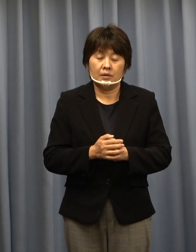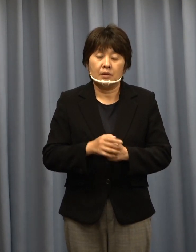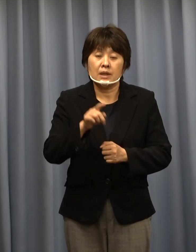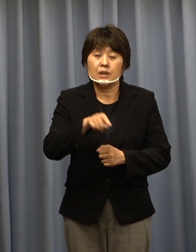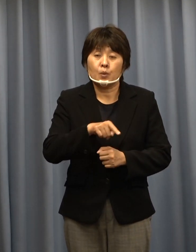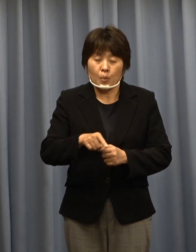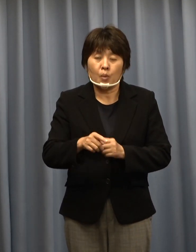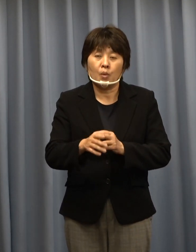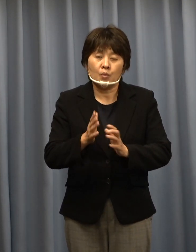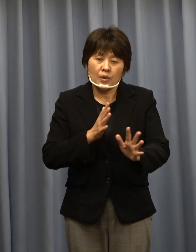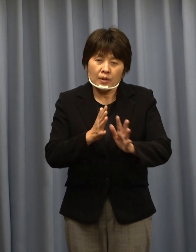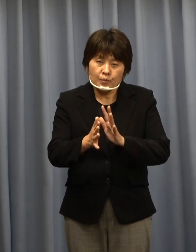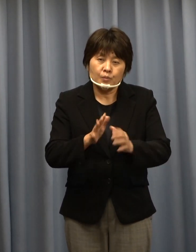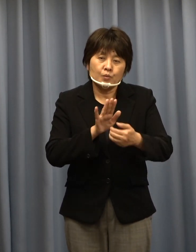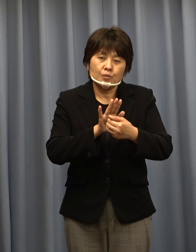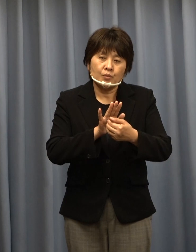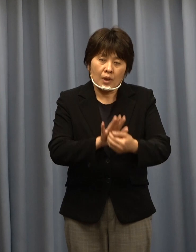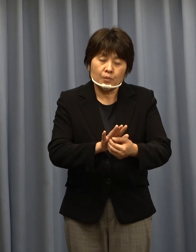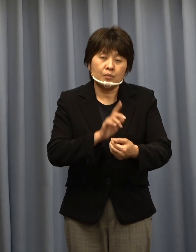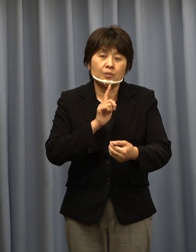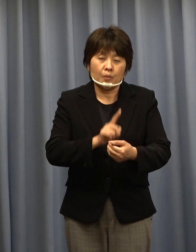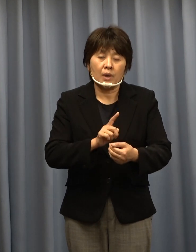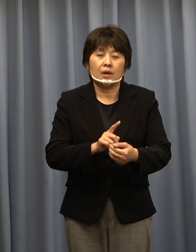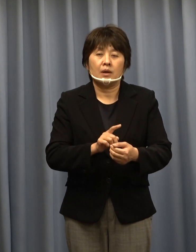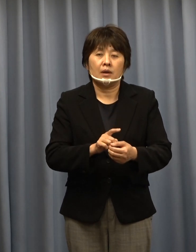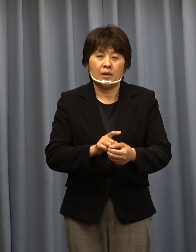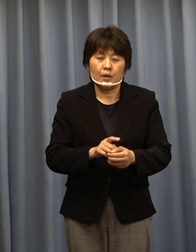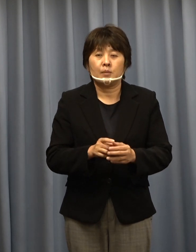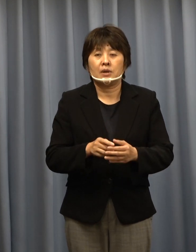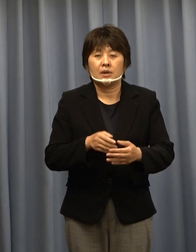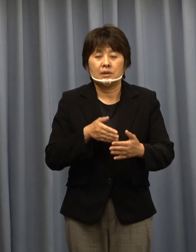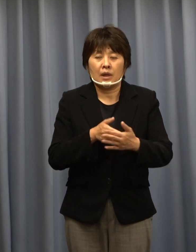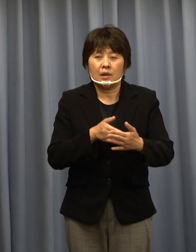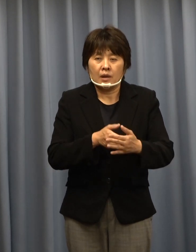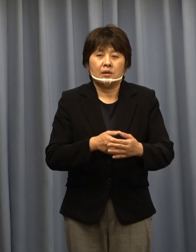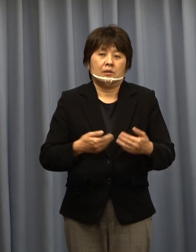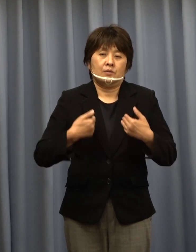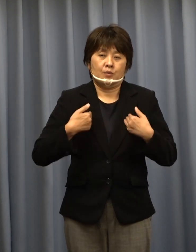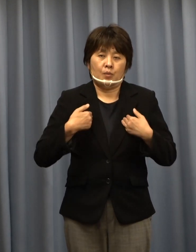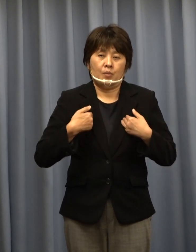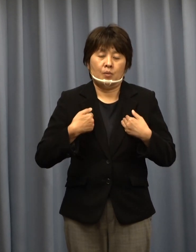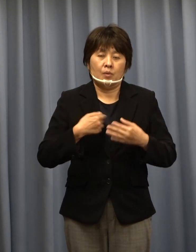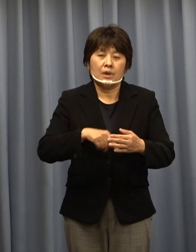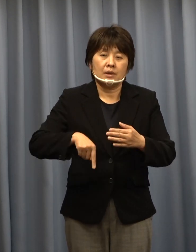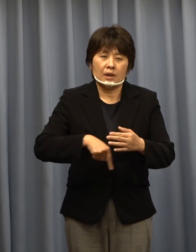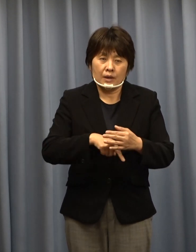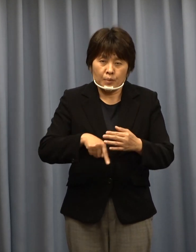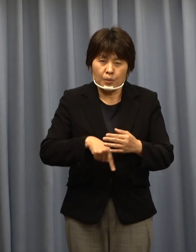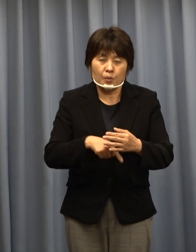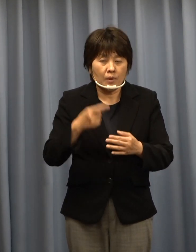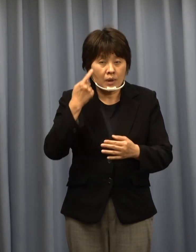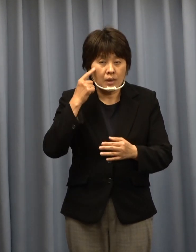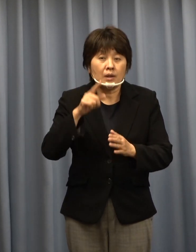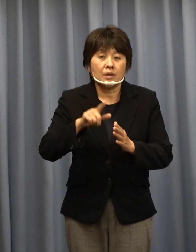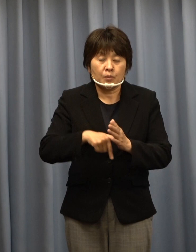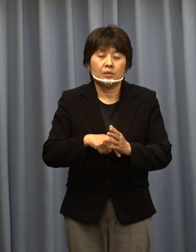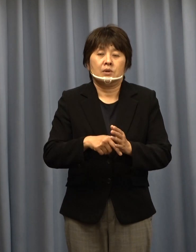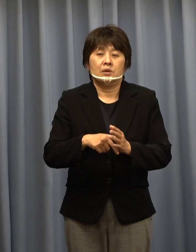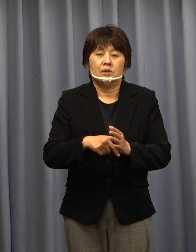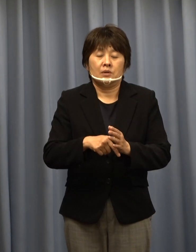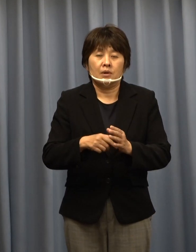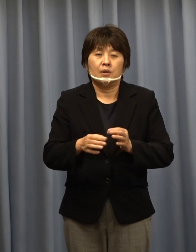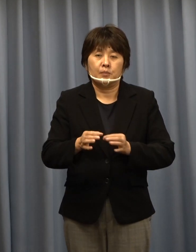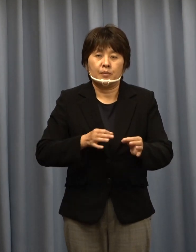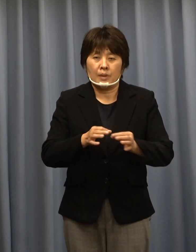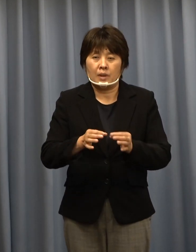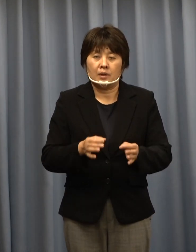を防ぐという意味からすれば、やはり制限をするべきということで、制限の内容まで踏み込んだというところまではいっていませんけれども